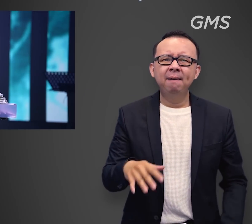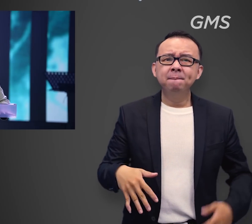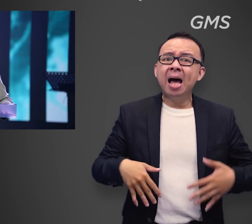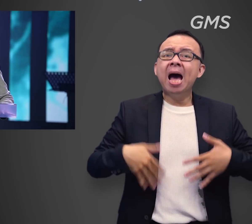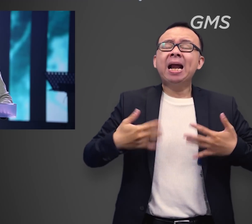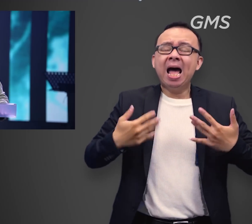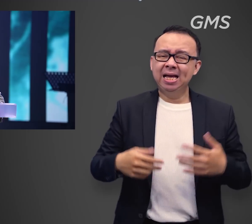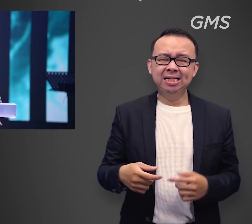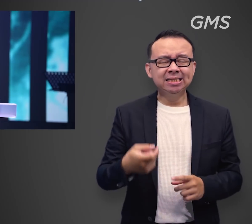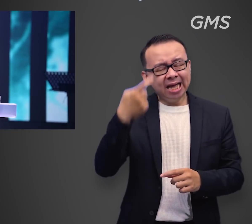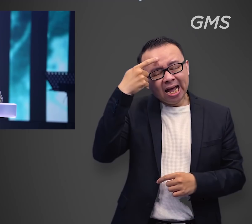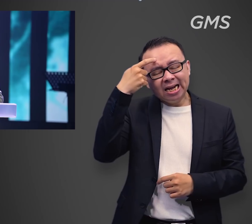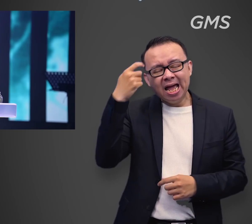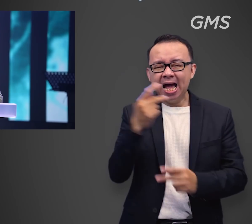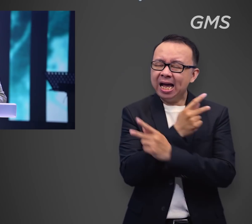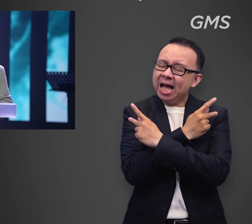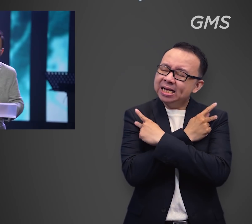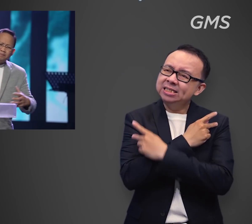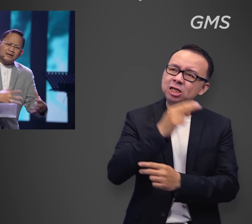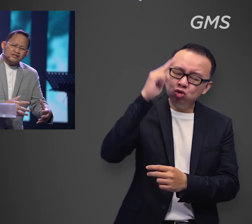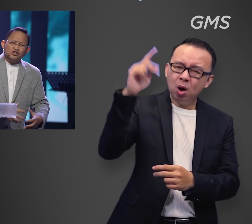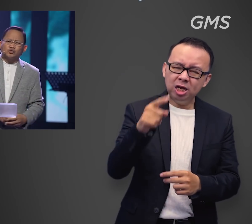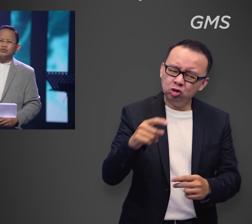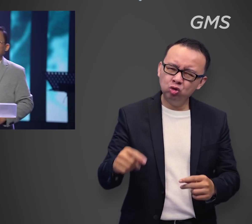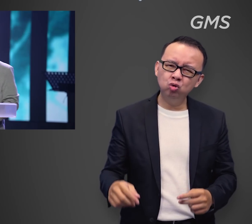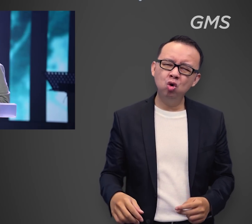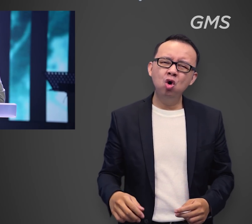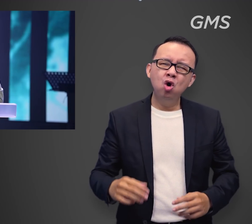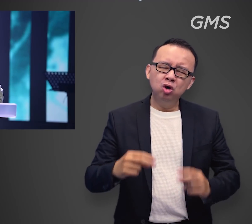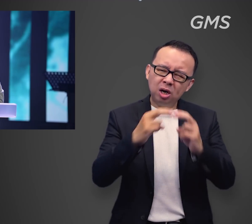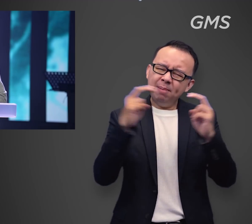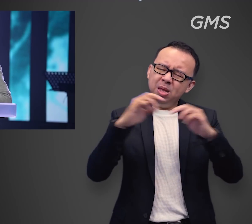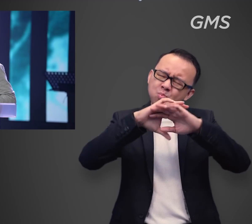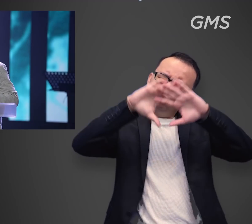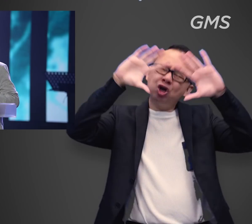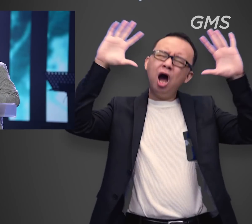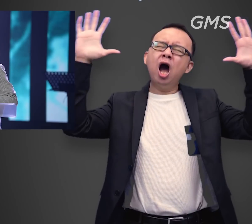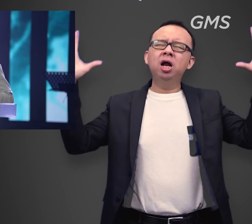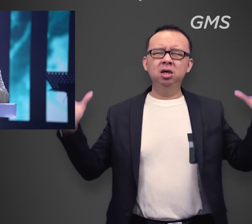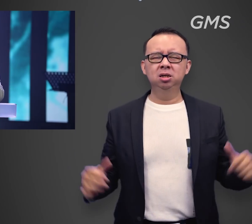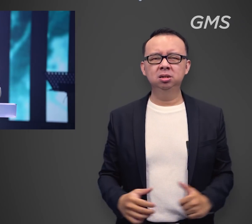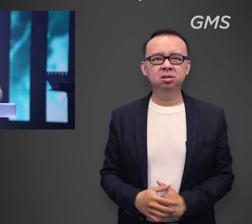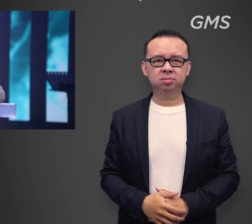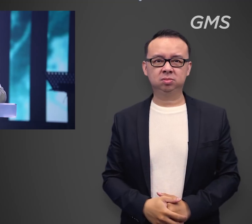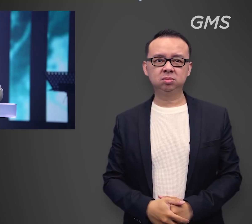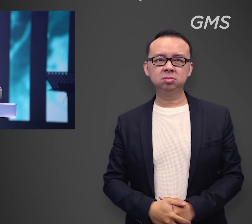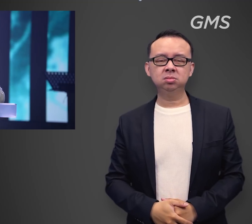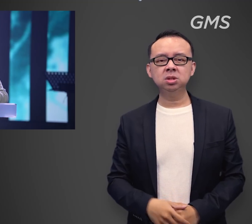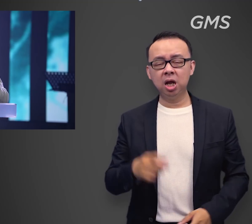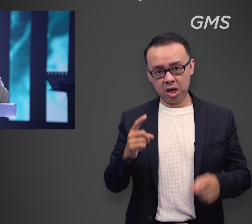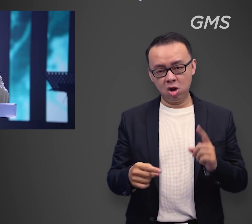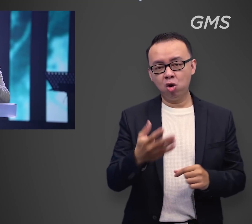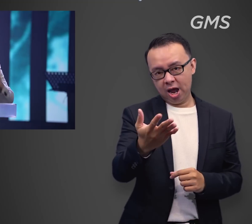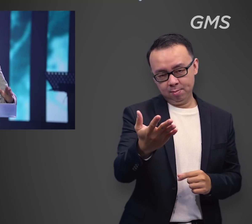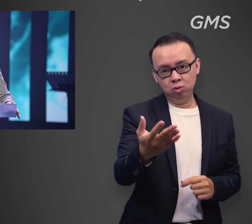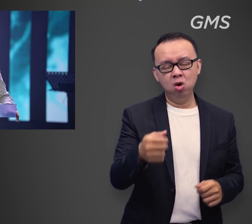jauh lebih besar. Yang dimaksud dengan keajaiban kasih Tuhan itu artinya begini loh. Kalau Anda berbuat dosa kesalahan